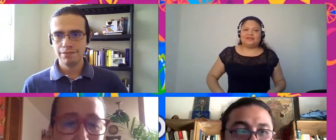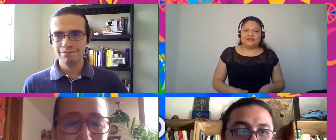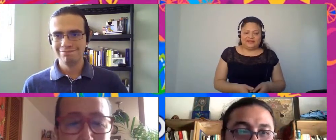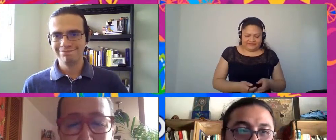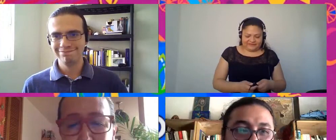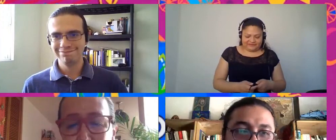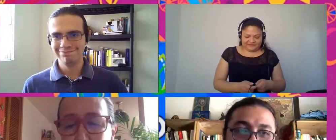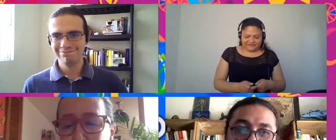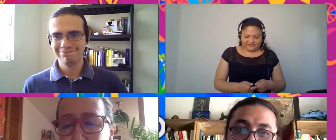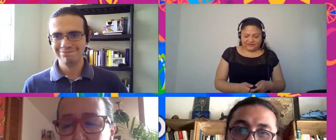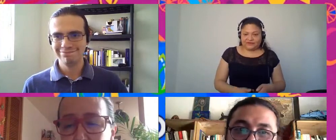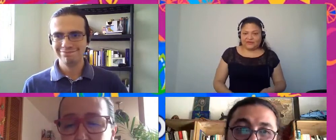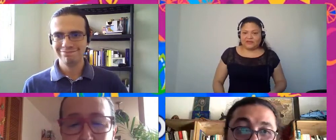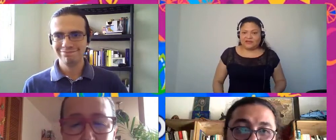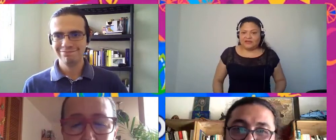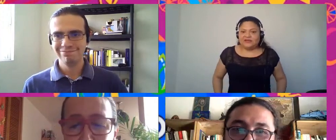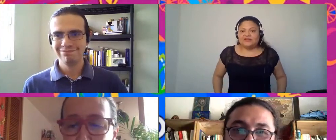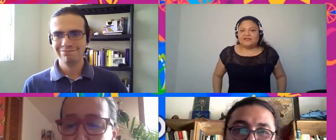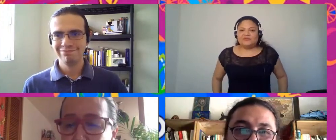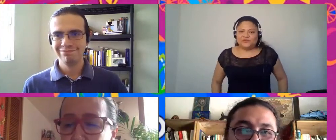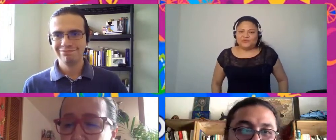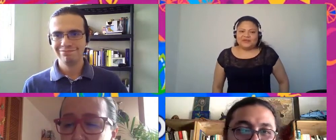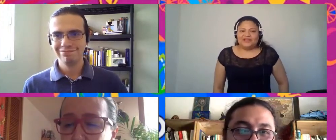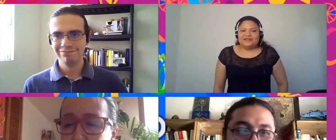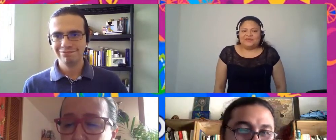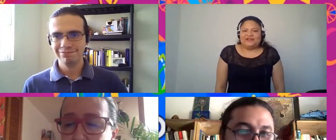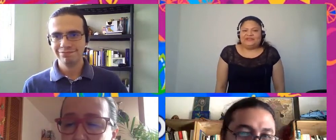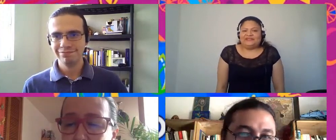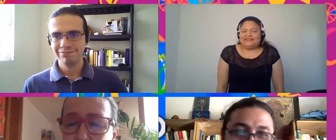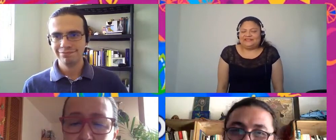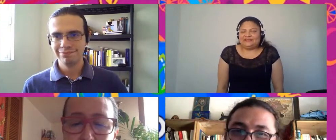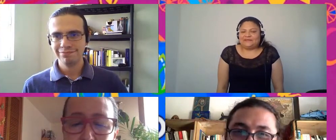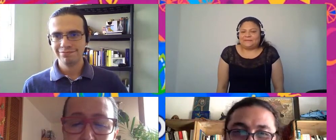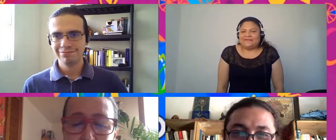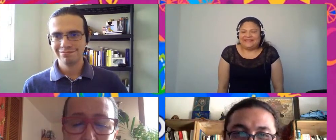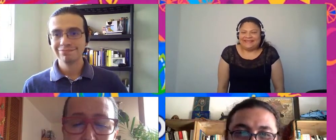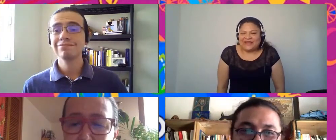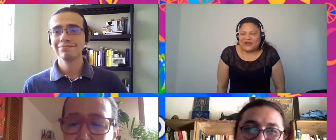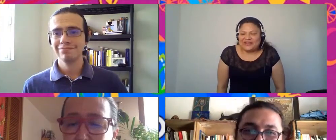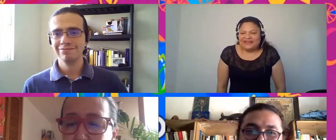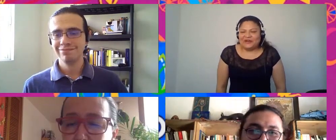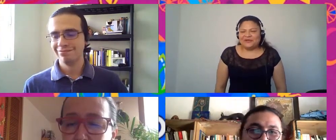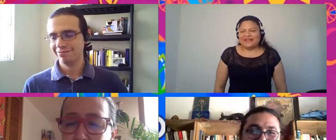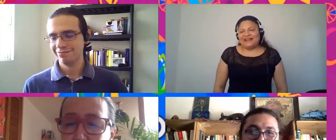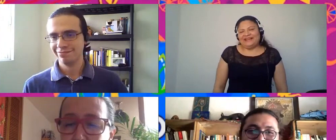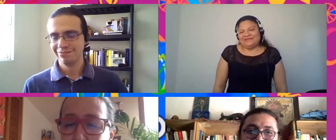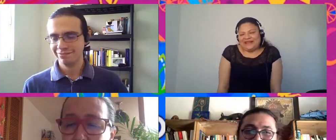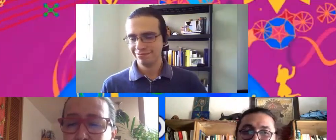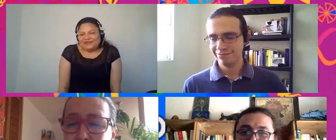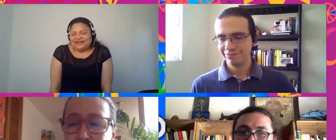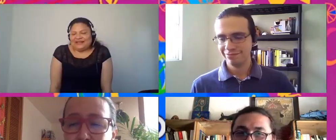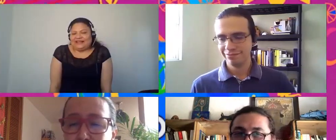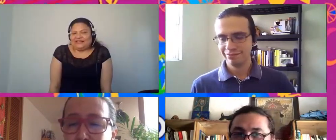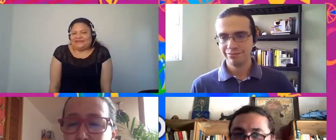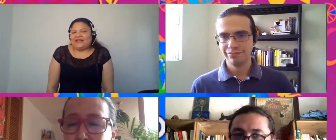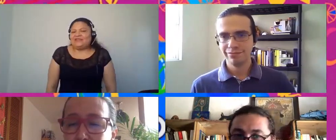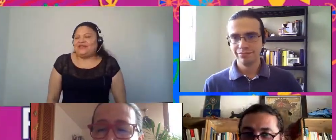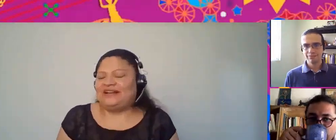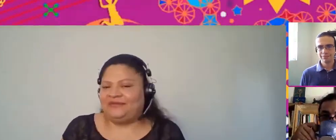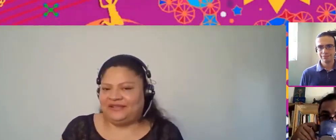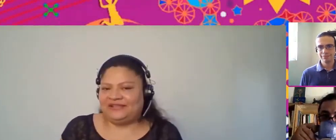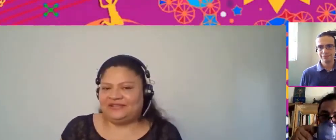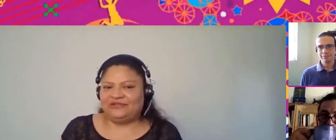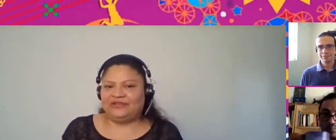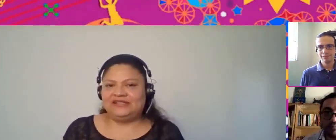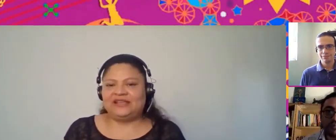No sé si alguno de ustedes, Elizabeth o Jesús. ¿Quién es el valiente? La valiente. Adelante. Como tal, en mi caso, el andamiaje